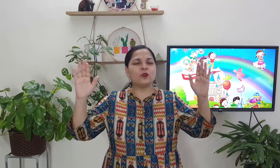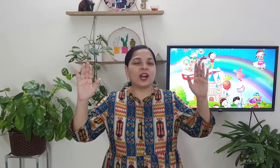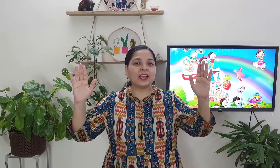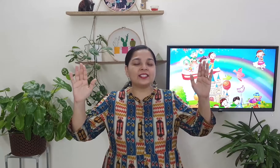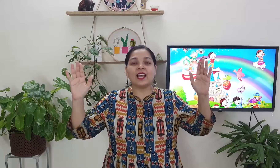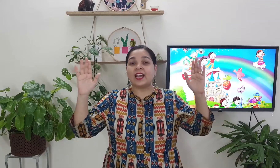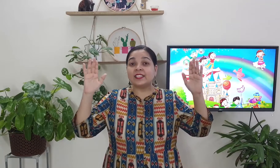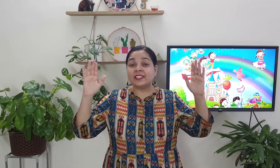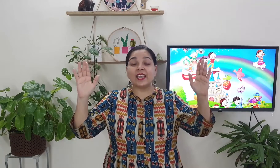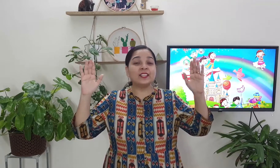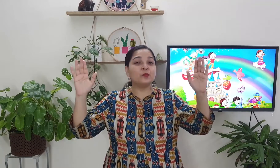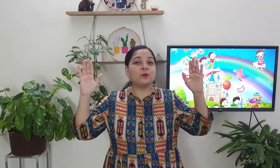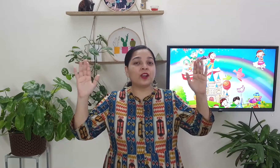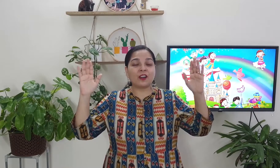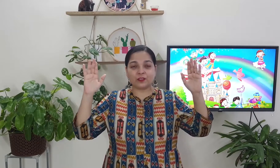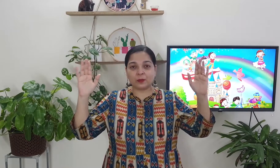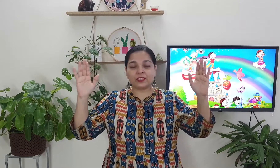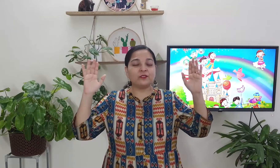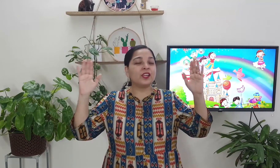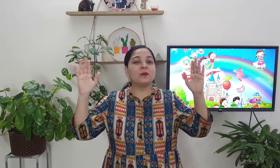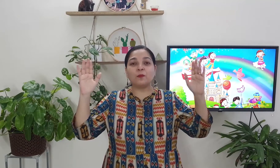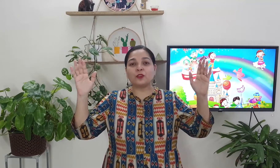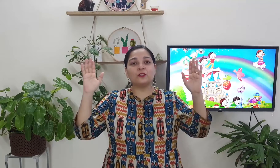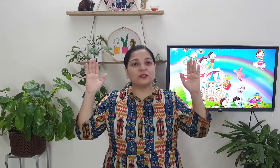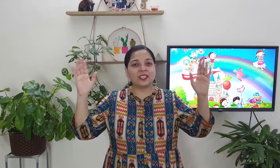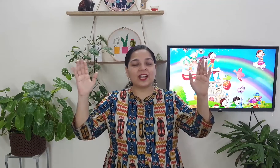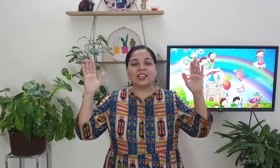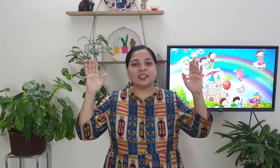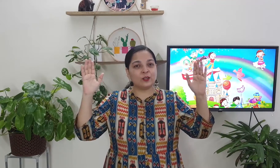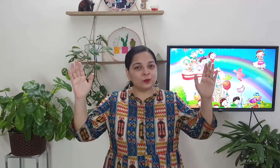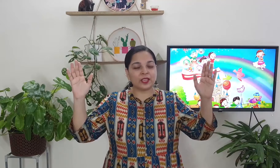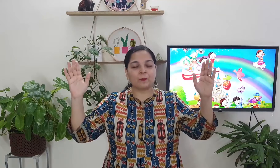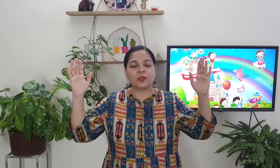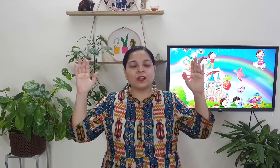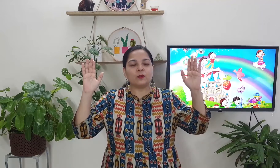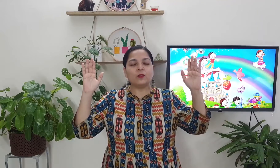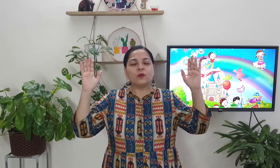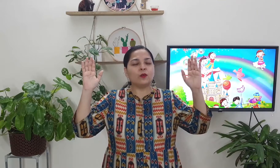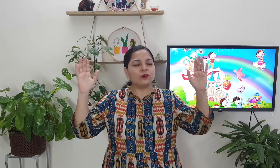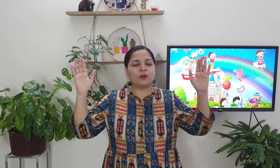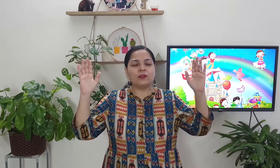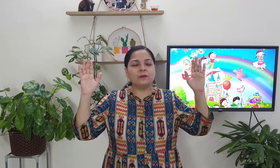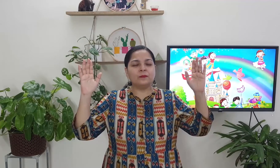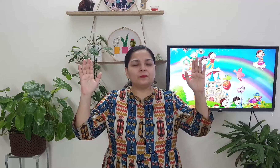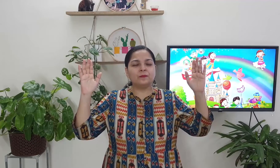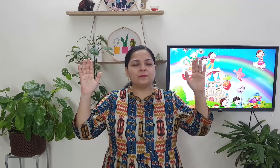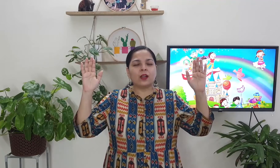எங்கே இருந்தாலும் கைகளை உயர்த்தி சொல்லுங்கள். இதை சொல்வது மிகவும் முக்கியம். தேவனே, நான் என்